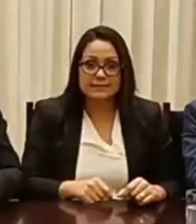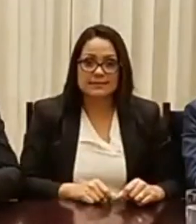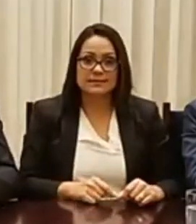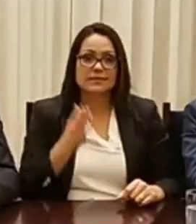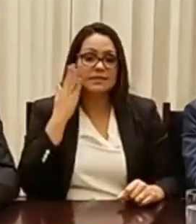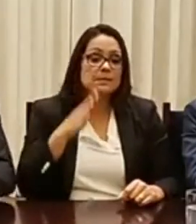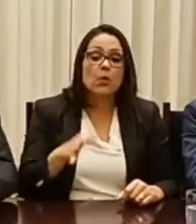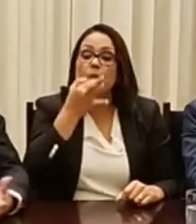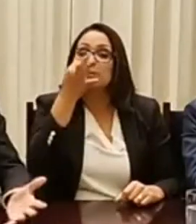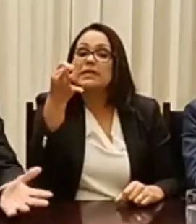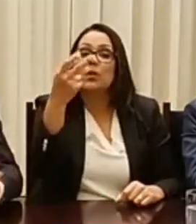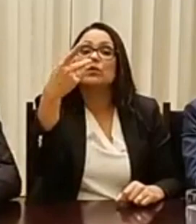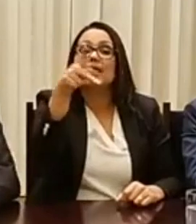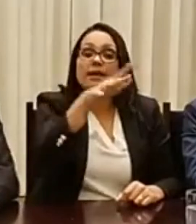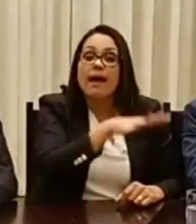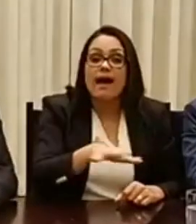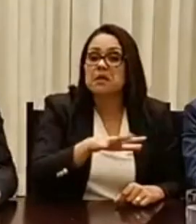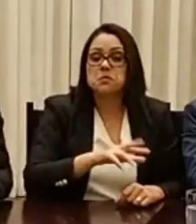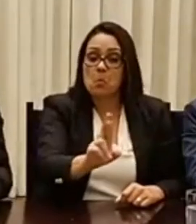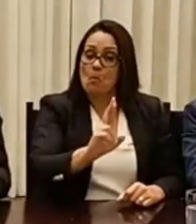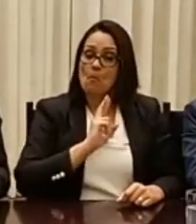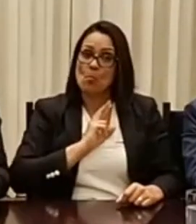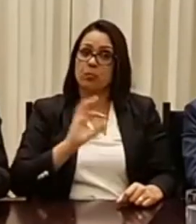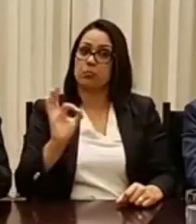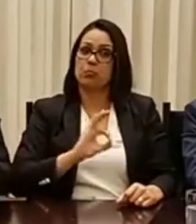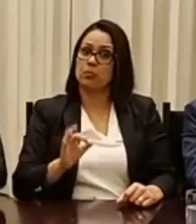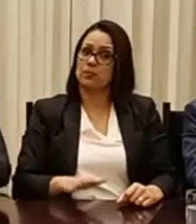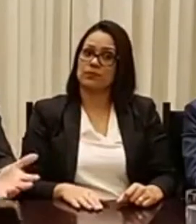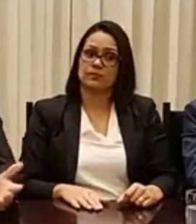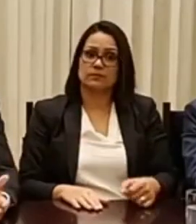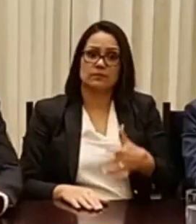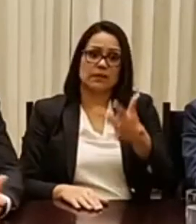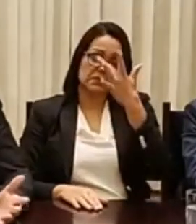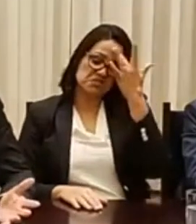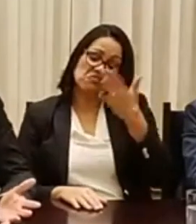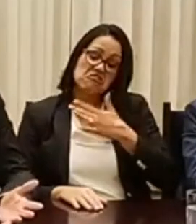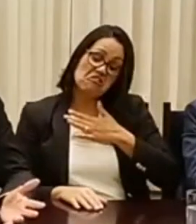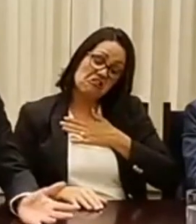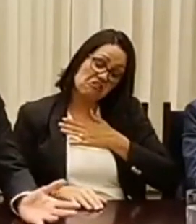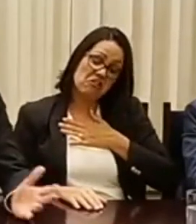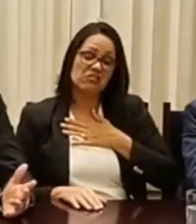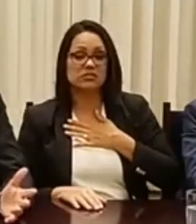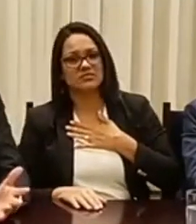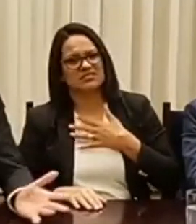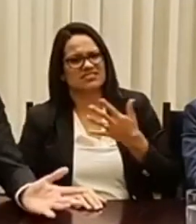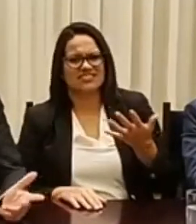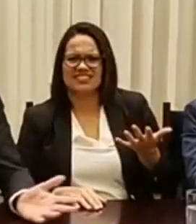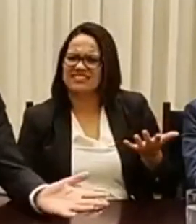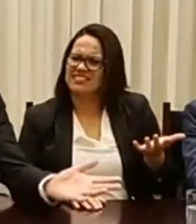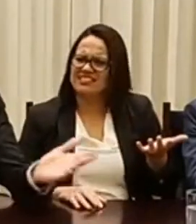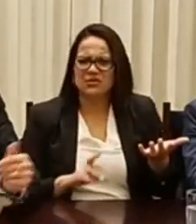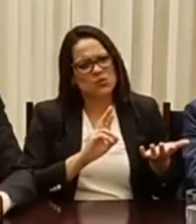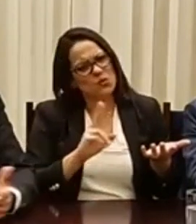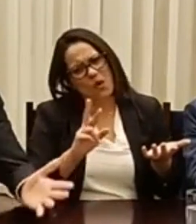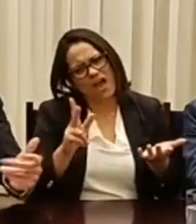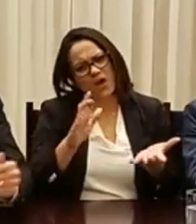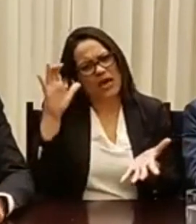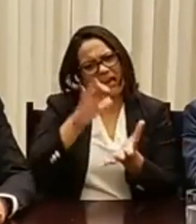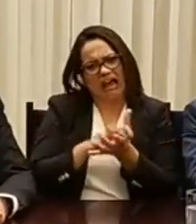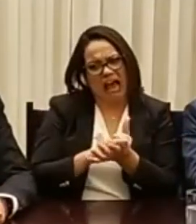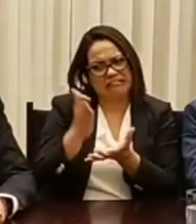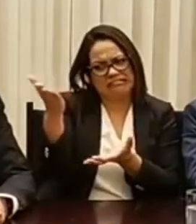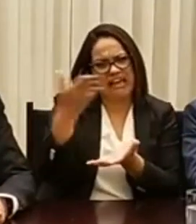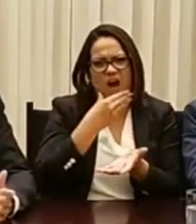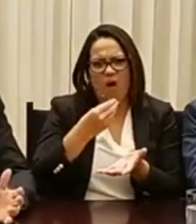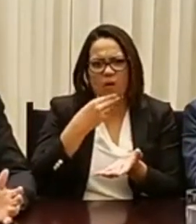dele nessa área? Ele não respondia. É alguém que é simpatia dele. Simpatia é amor, é casamento. Eu não quero um procurador para casar com